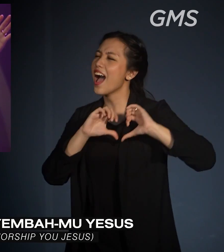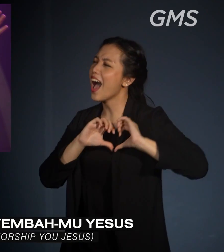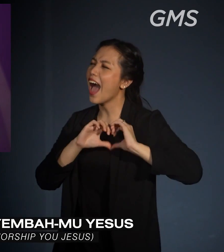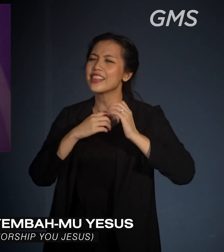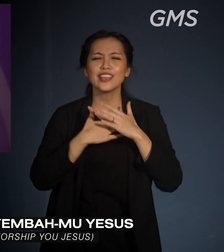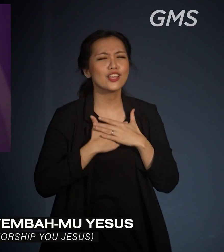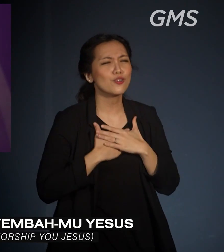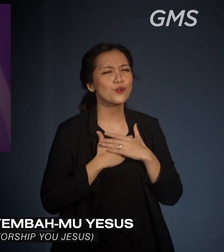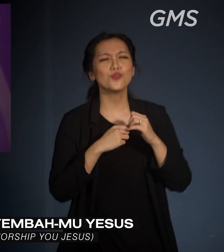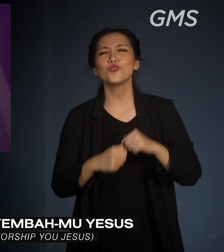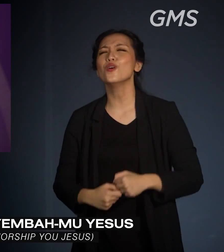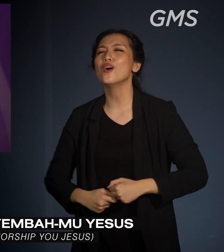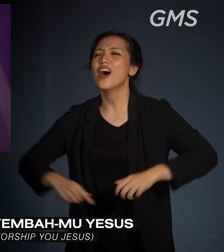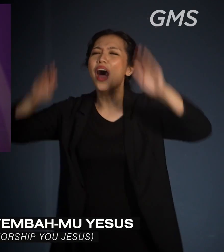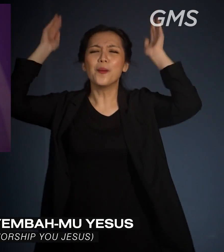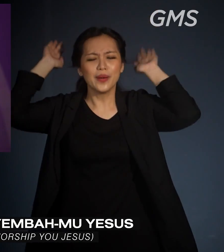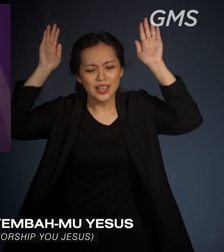Segenap hatiku